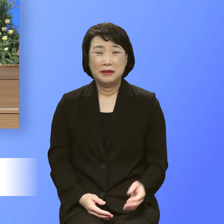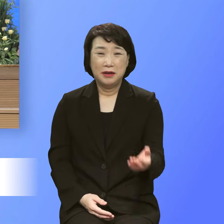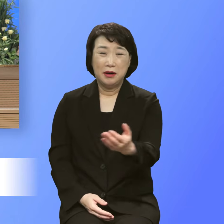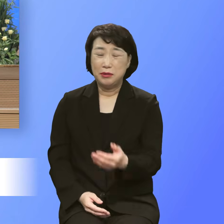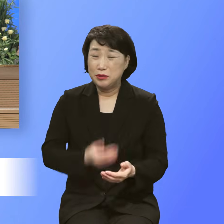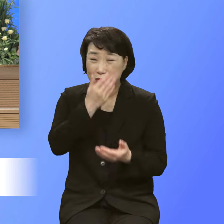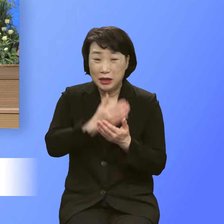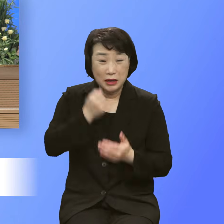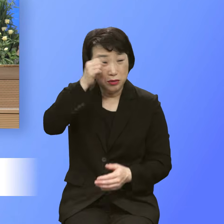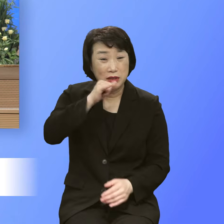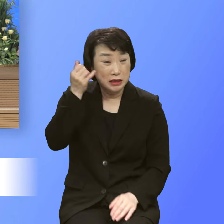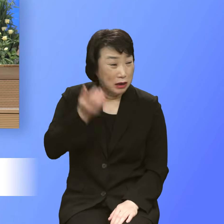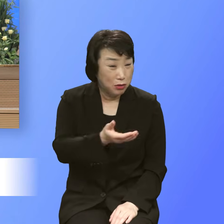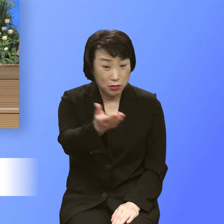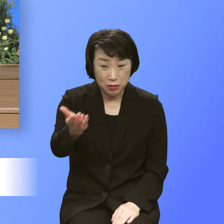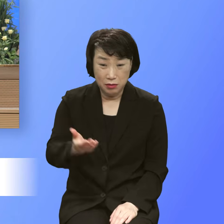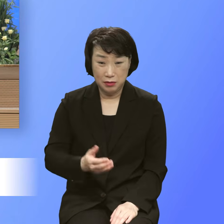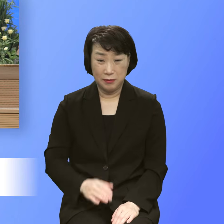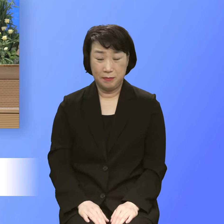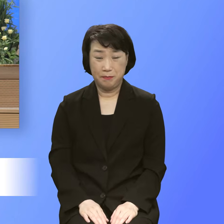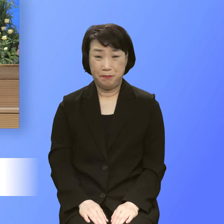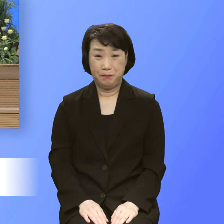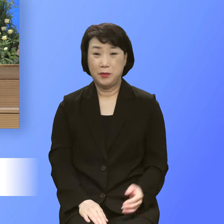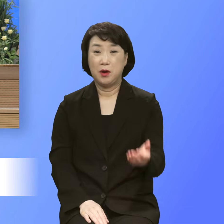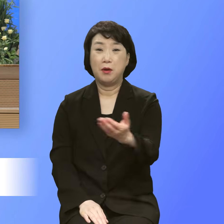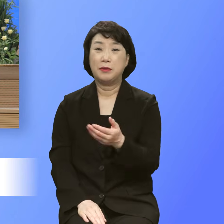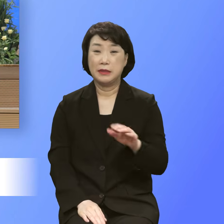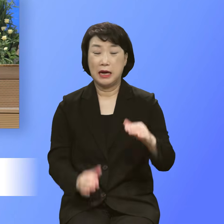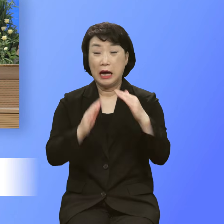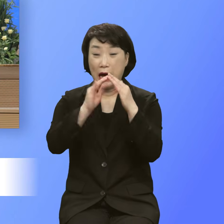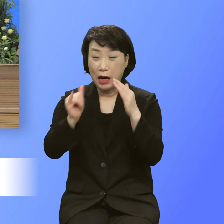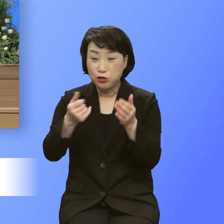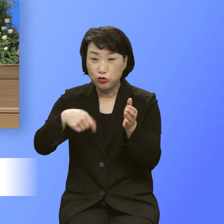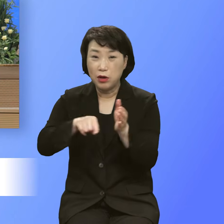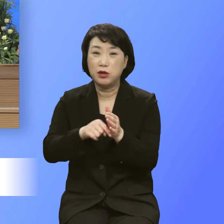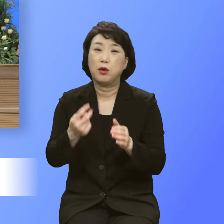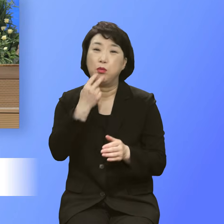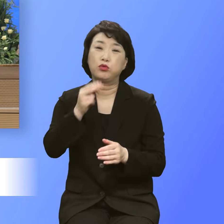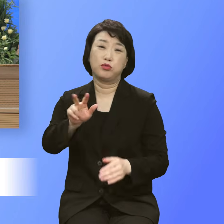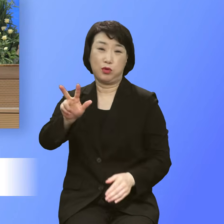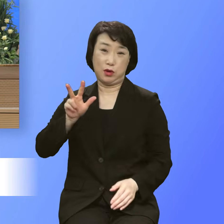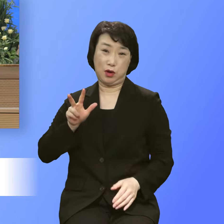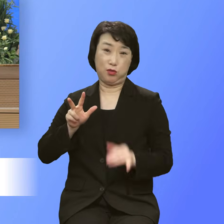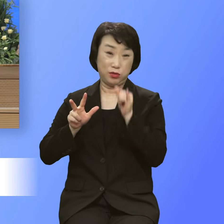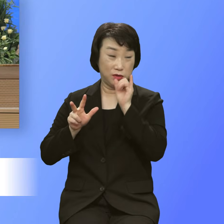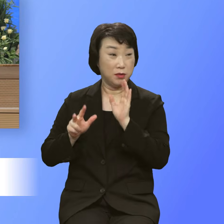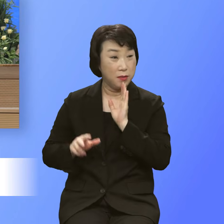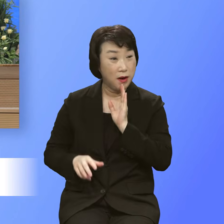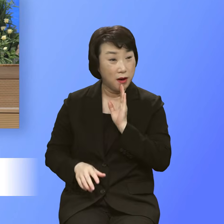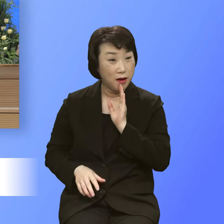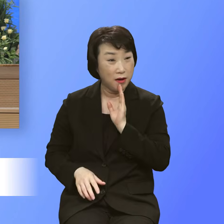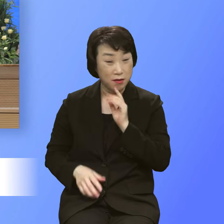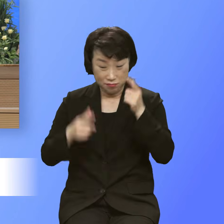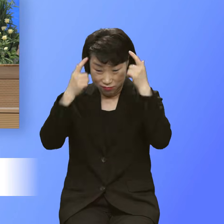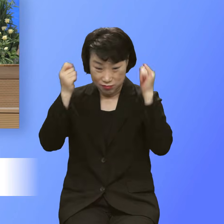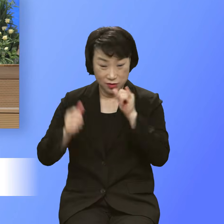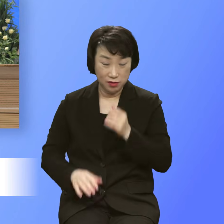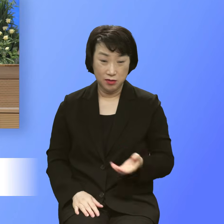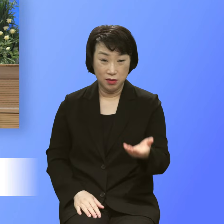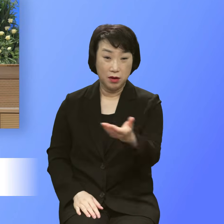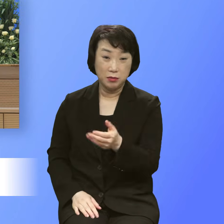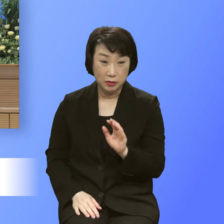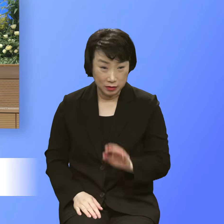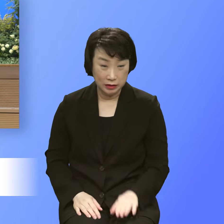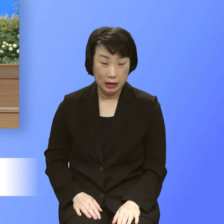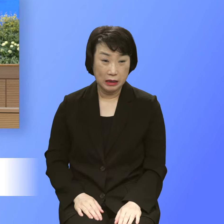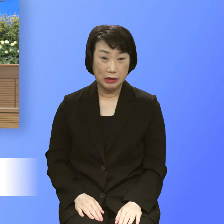얼마나 소중하게 여기냐 이 말이야. 그래서 가족을 위해서는 목숨도 거는 거예요. 근데